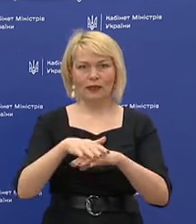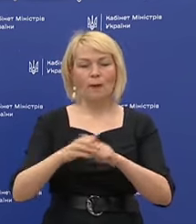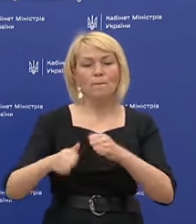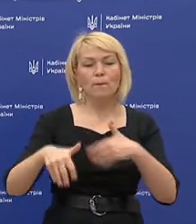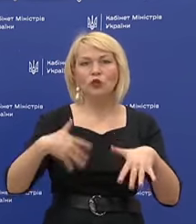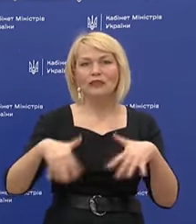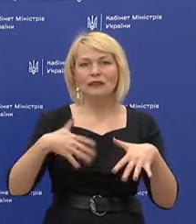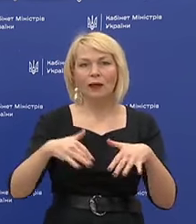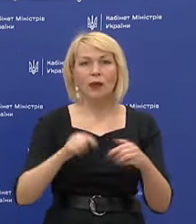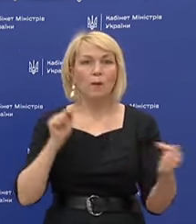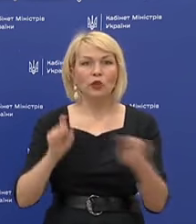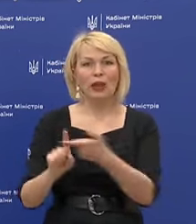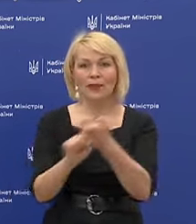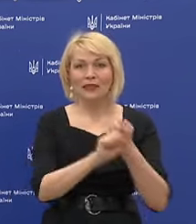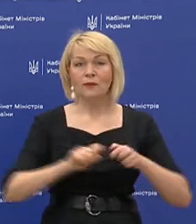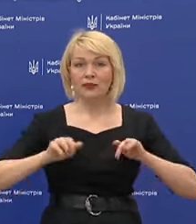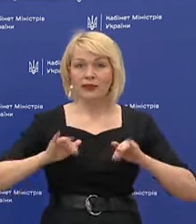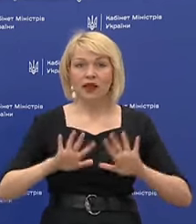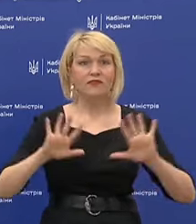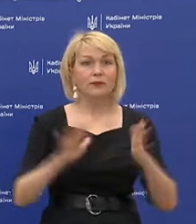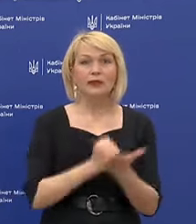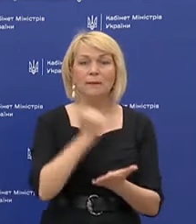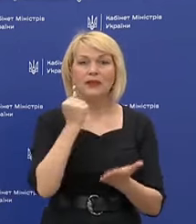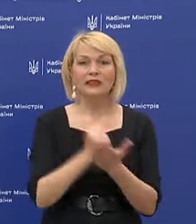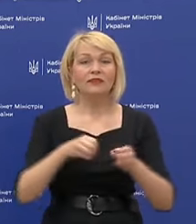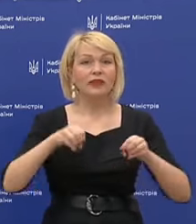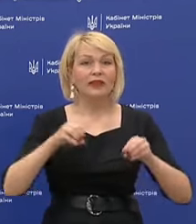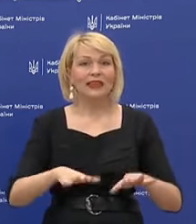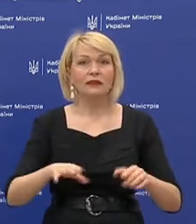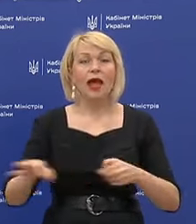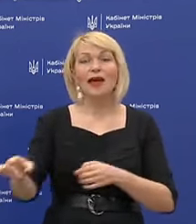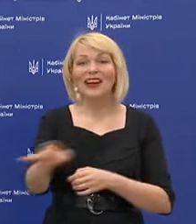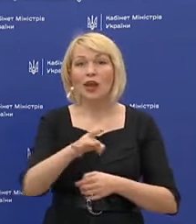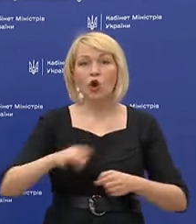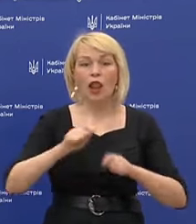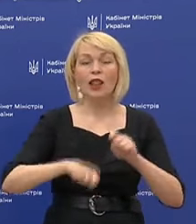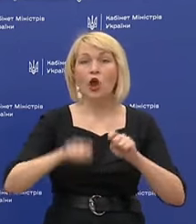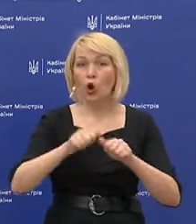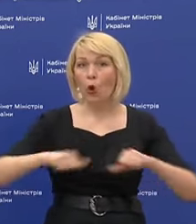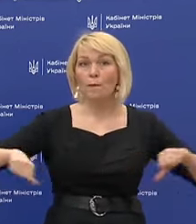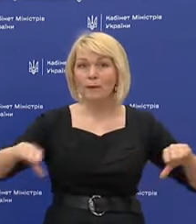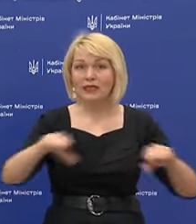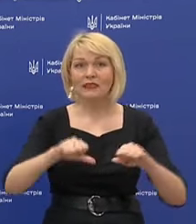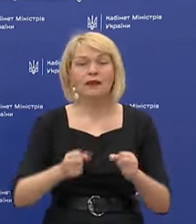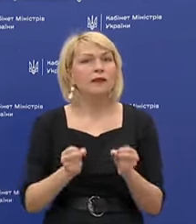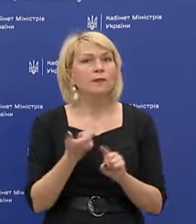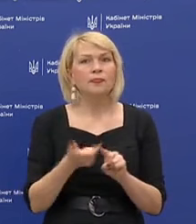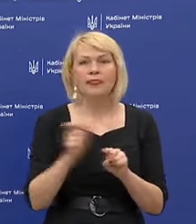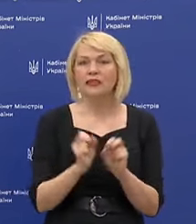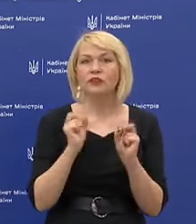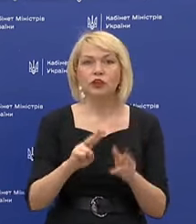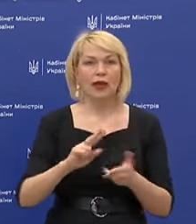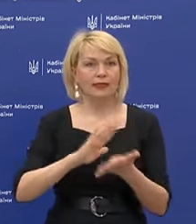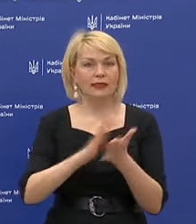Послаблення протиепідемічних заходів відбувається на підставі рішення Регіональної комісії техногенно-екологічної безпеки і надзвичайних ситуацій